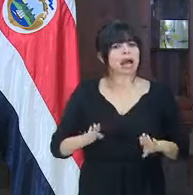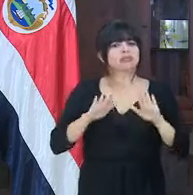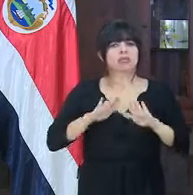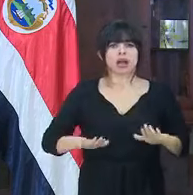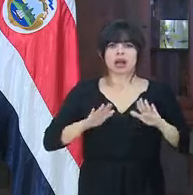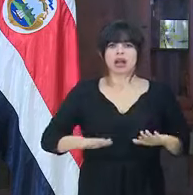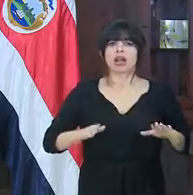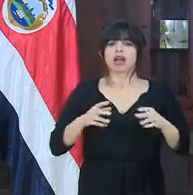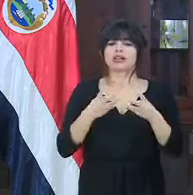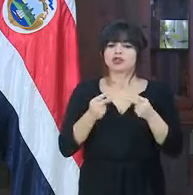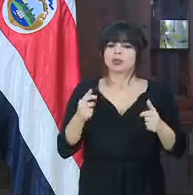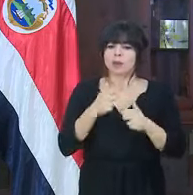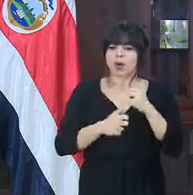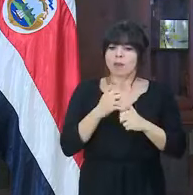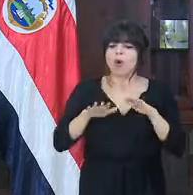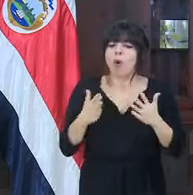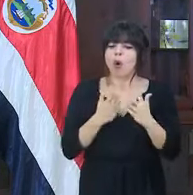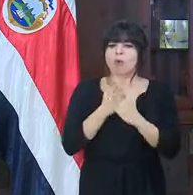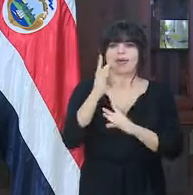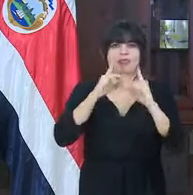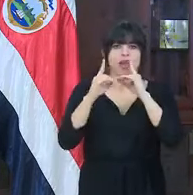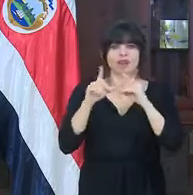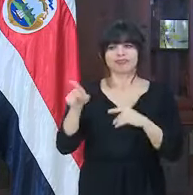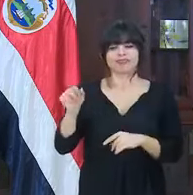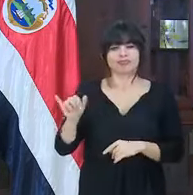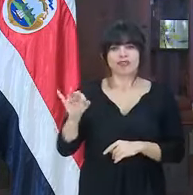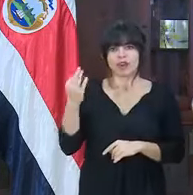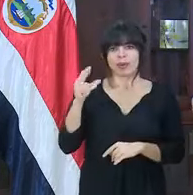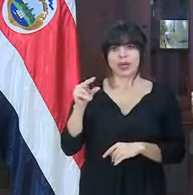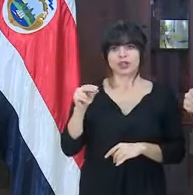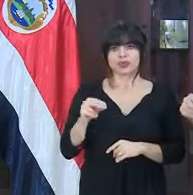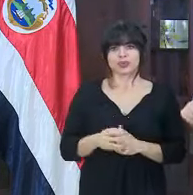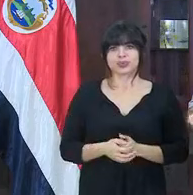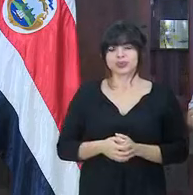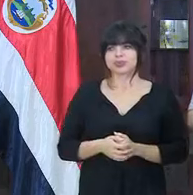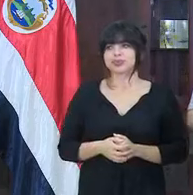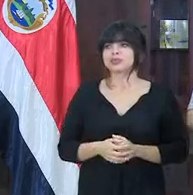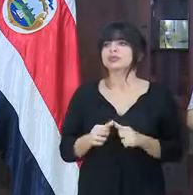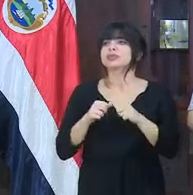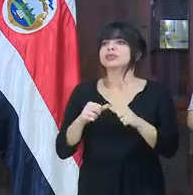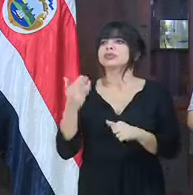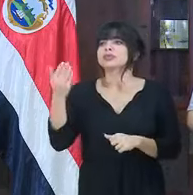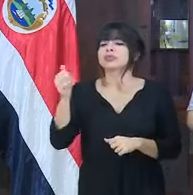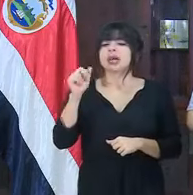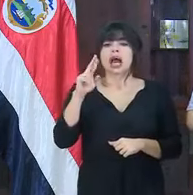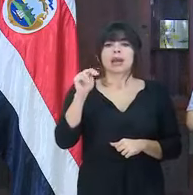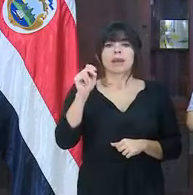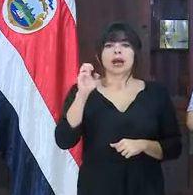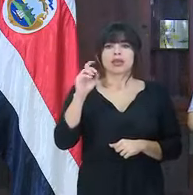que resolvemos los conflictos con el diálogo, no de esa forma. Con mucho gusto.